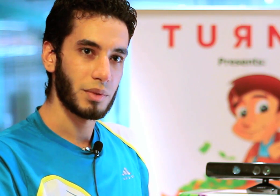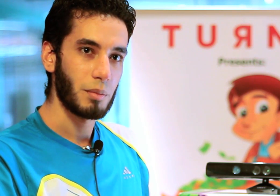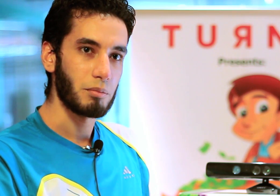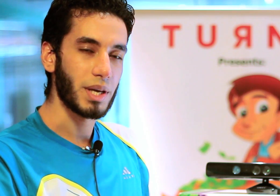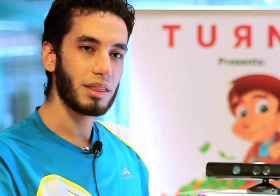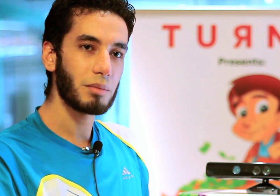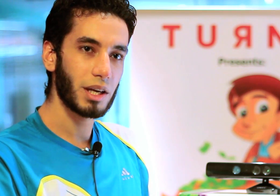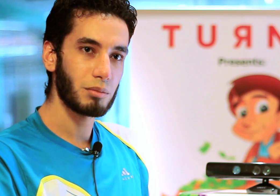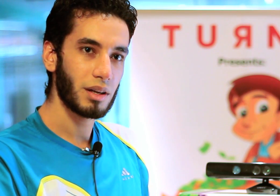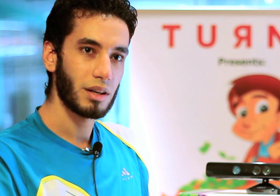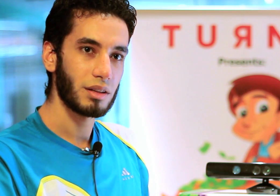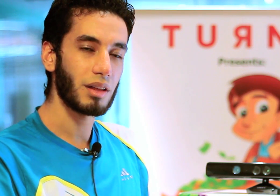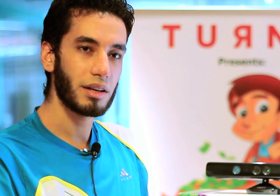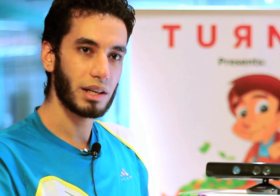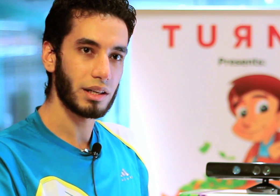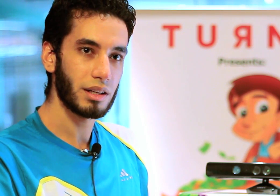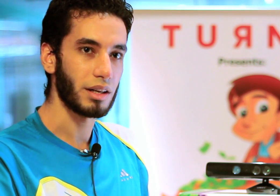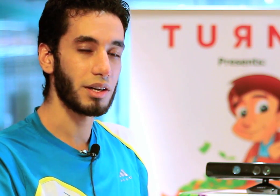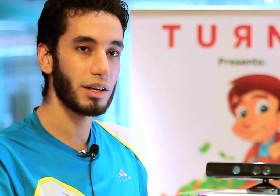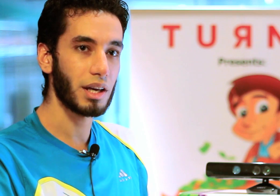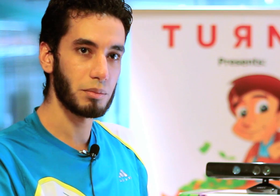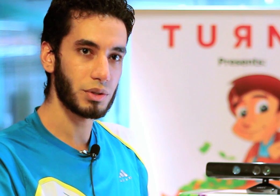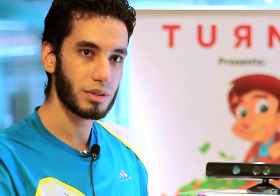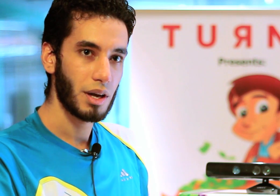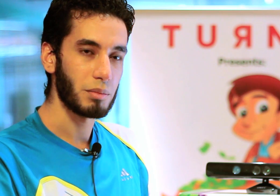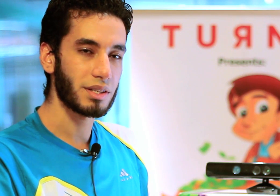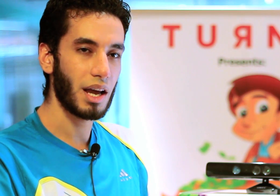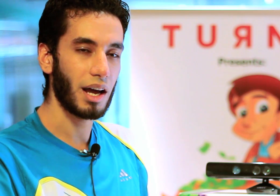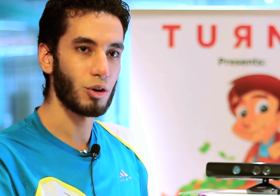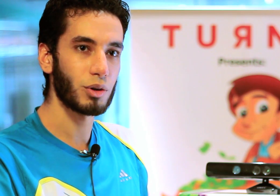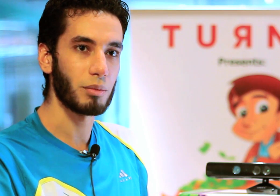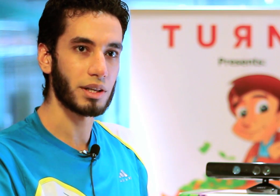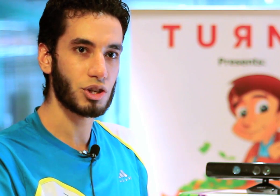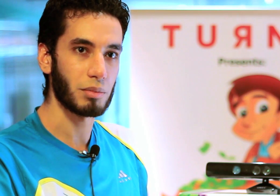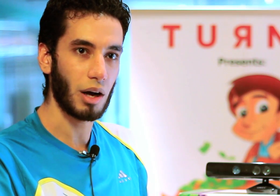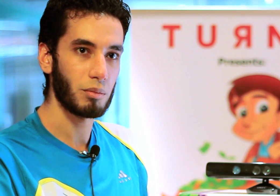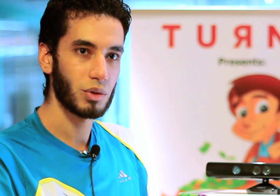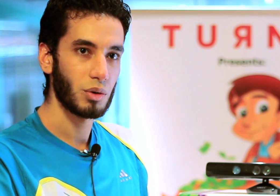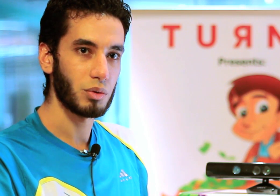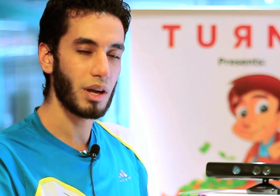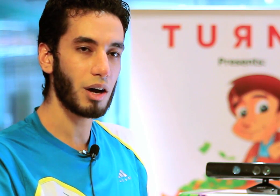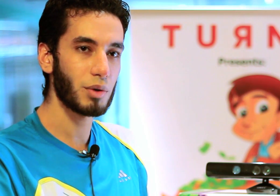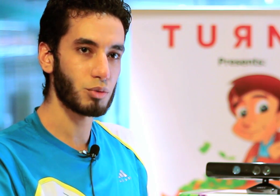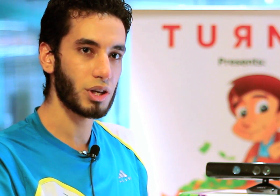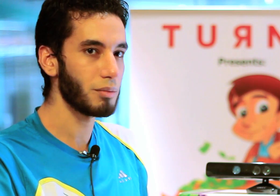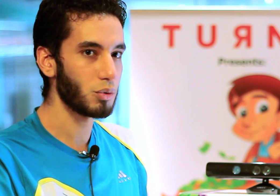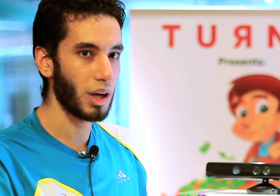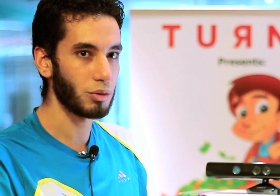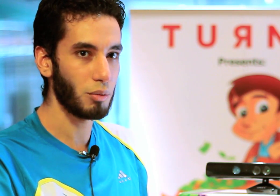بيقدم خدمة بايريكتي للهيرنج امبرد بتسهل عليهم الكومينيكيشن بتاعهم دي اكبر مشكلة موجودة عندهم